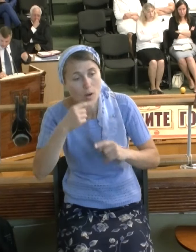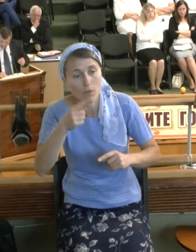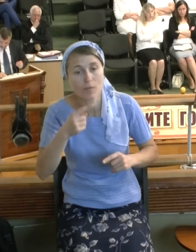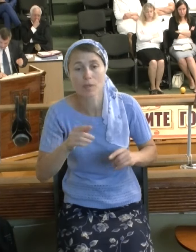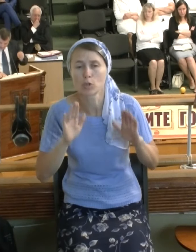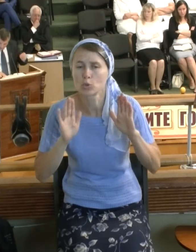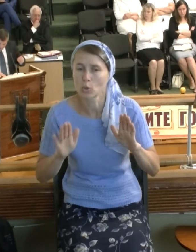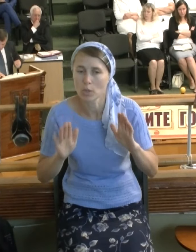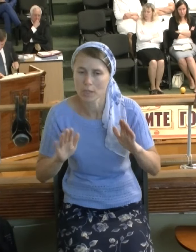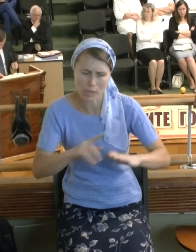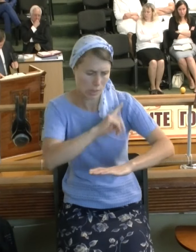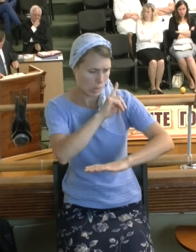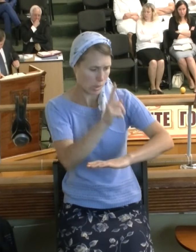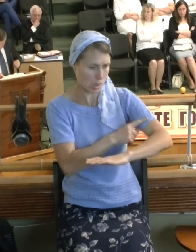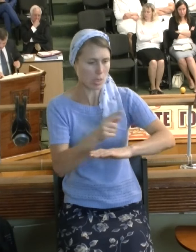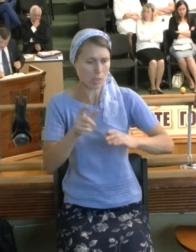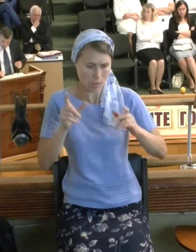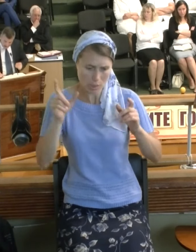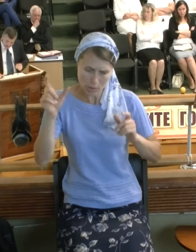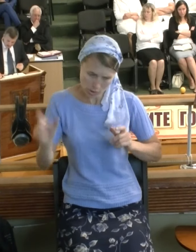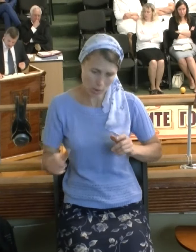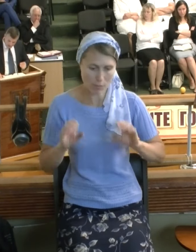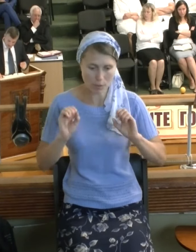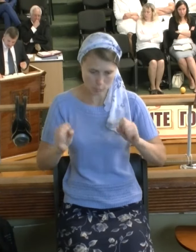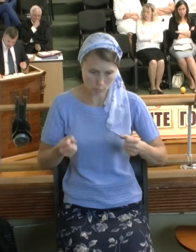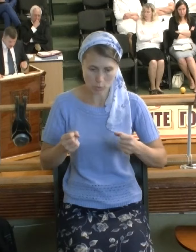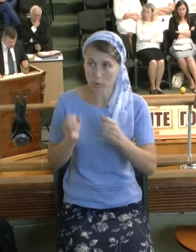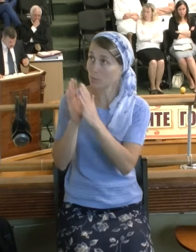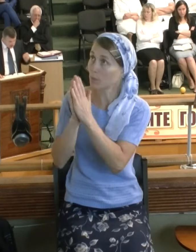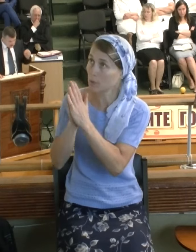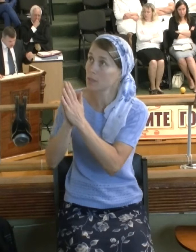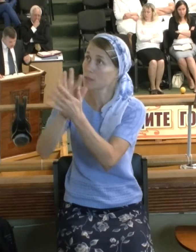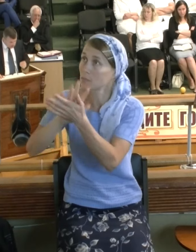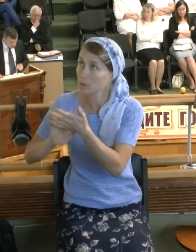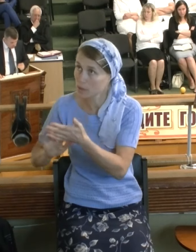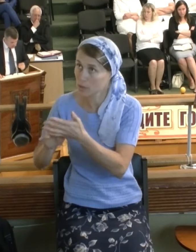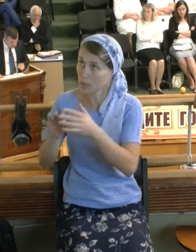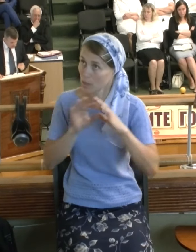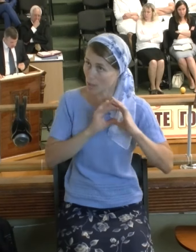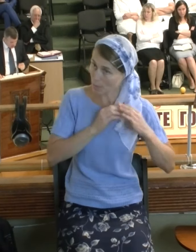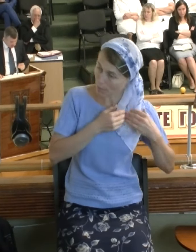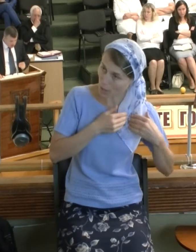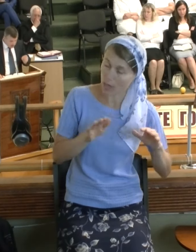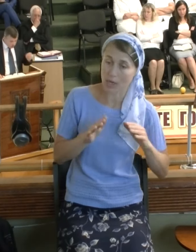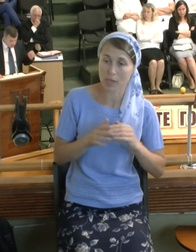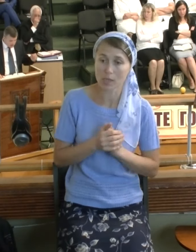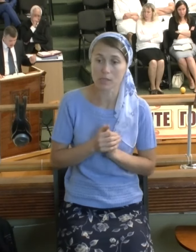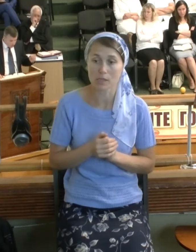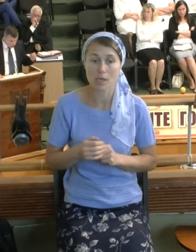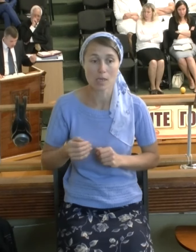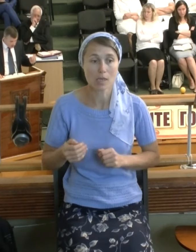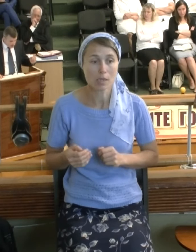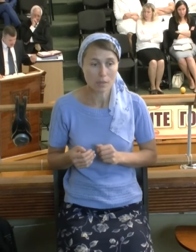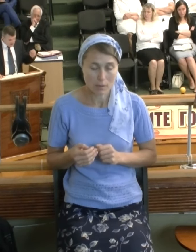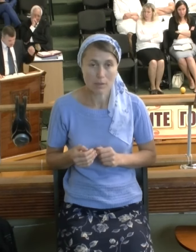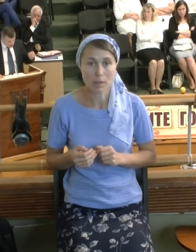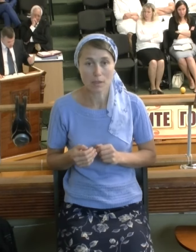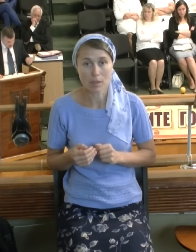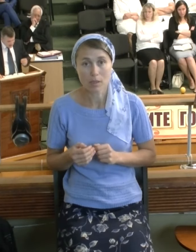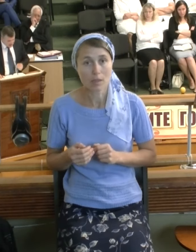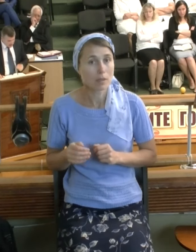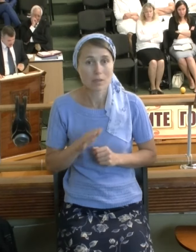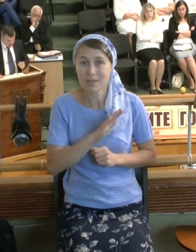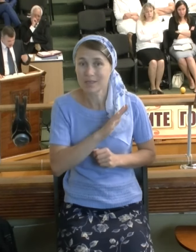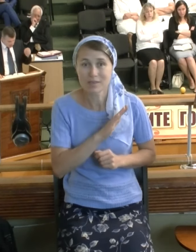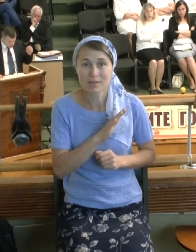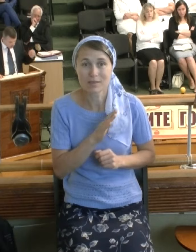и попросить прощения. И поэтому как раз в 9 стихе Давид вновь говорит об этом. «Не будьте как конь, как